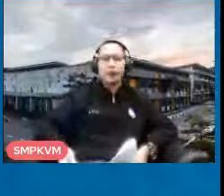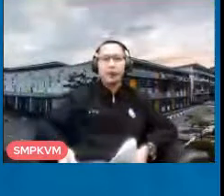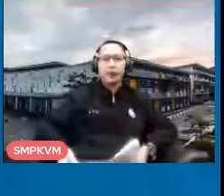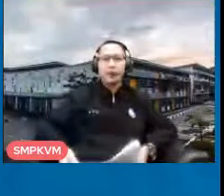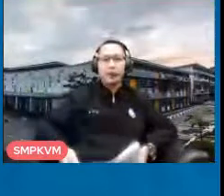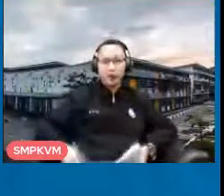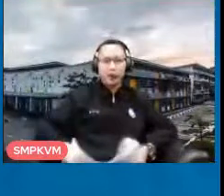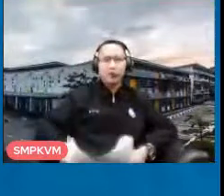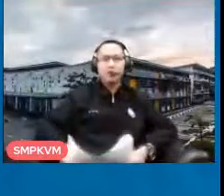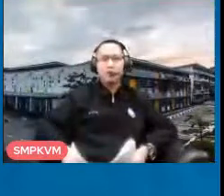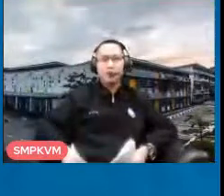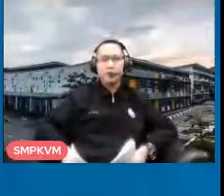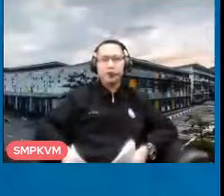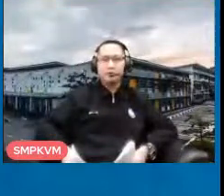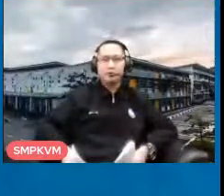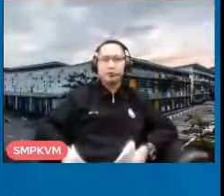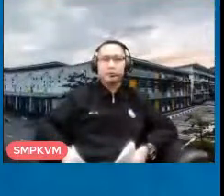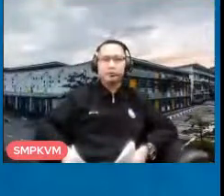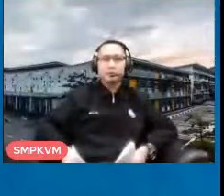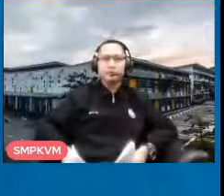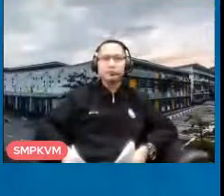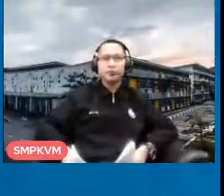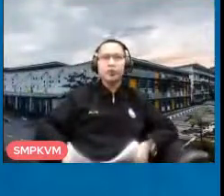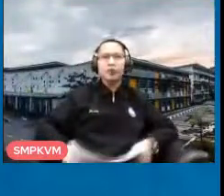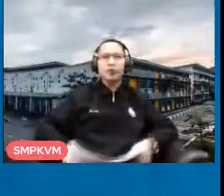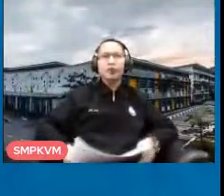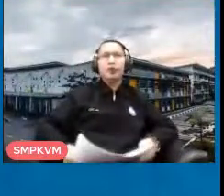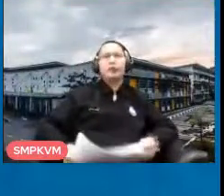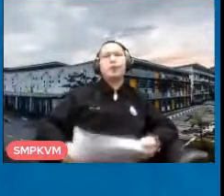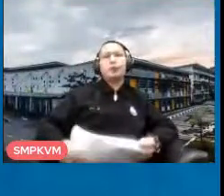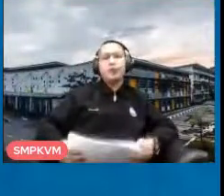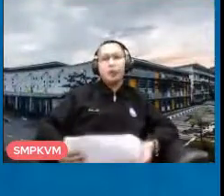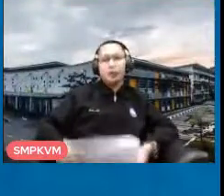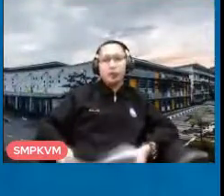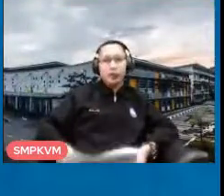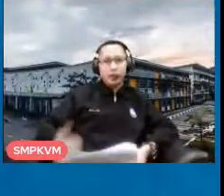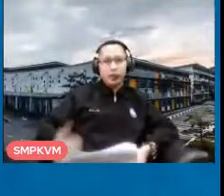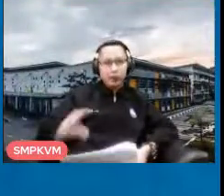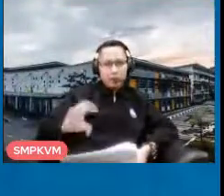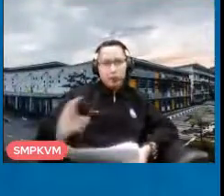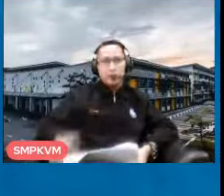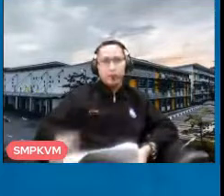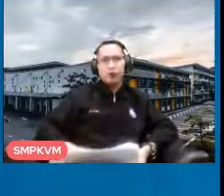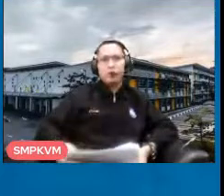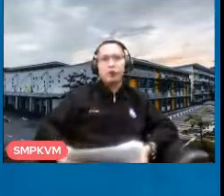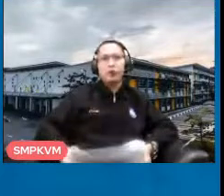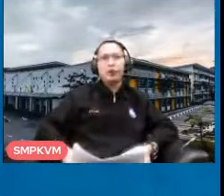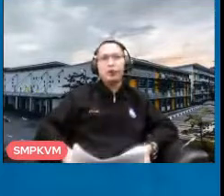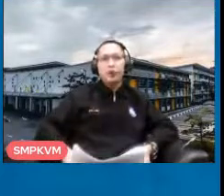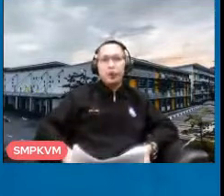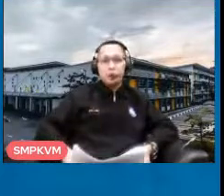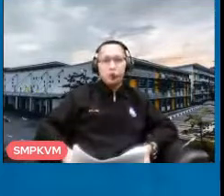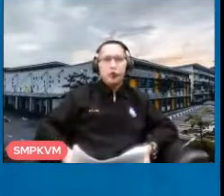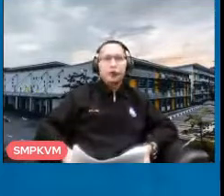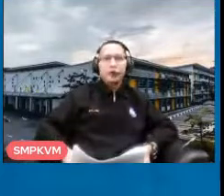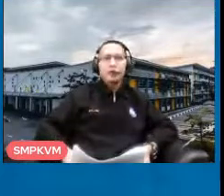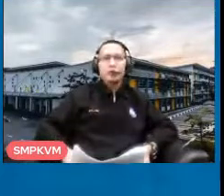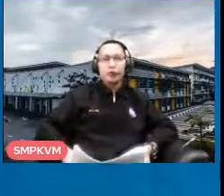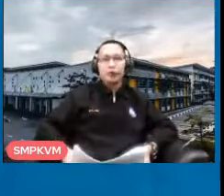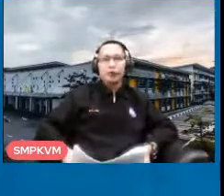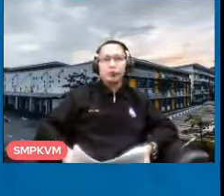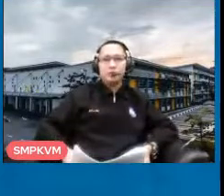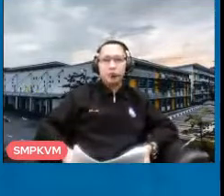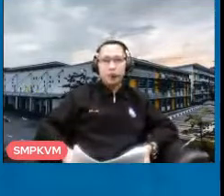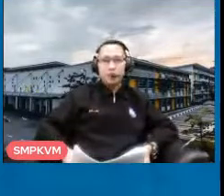atau Foke Oke seterusnya kita coba yang kedua yang selalu berlaku sekolah setelah ukuran kaki